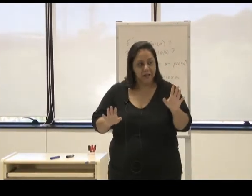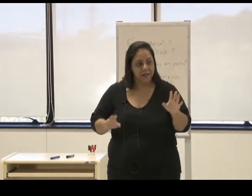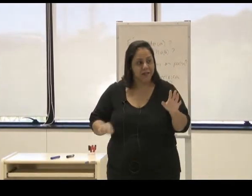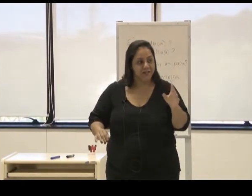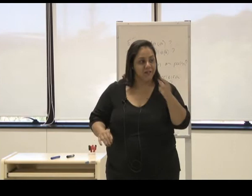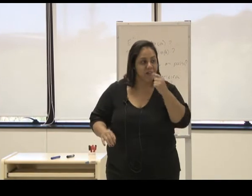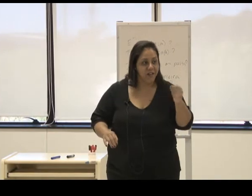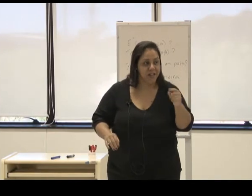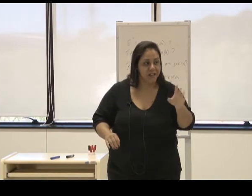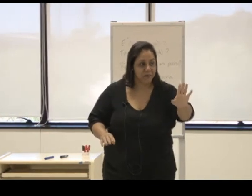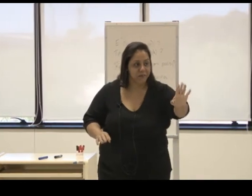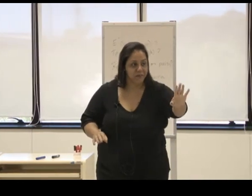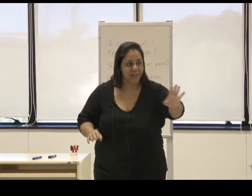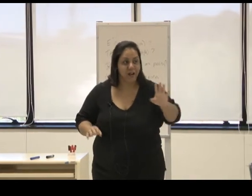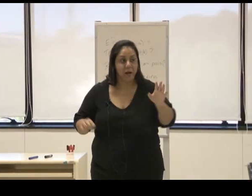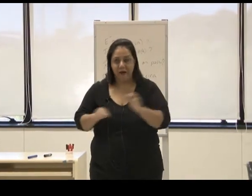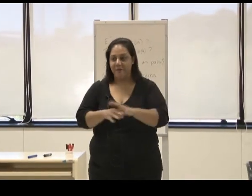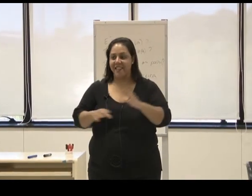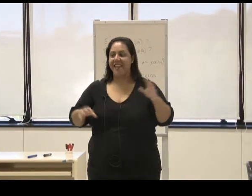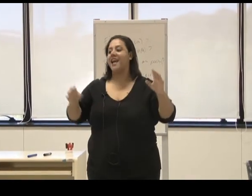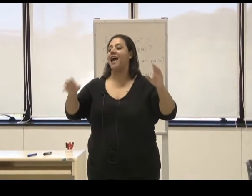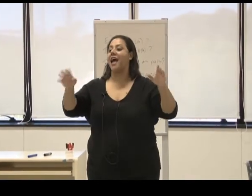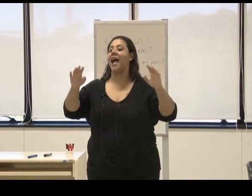Já vai falar festa? Só acabar.